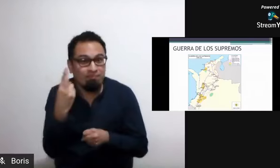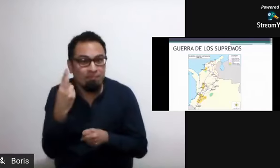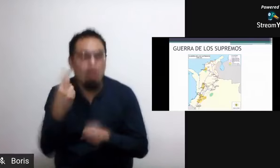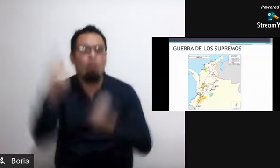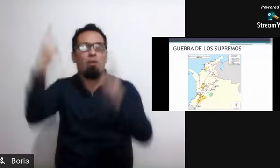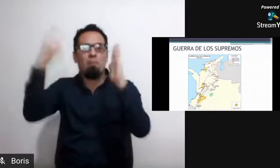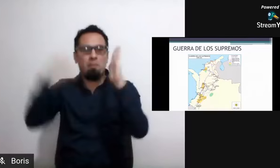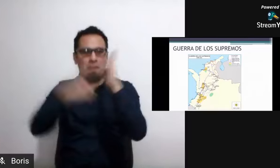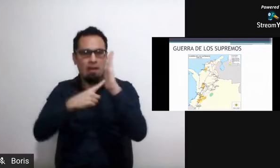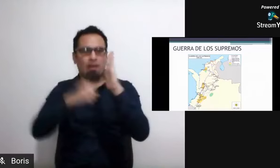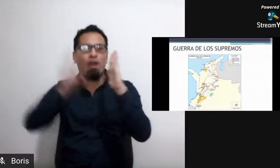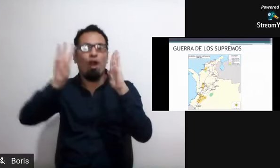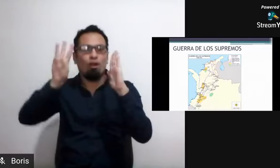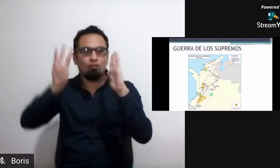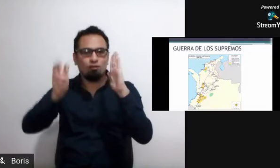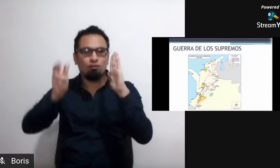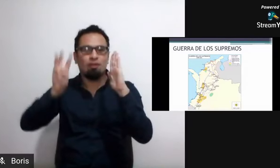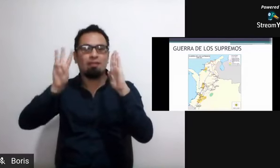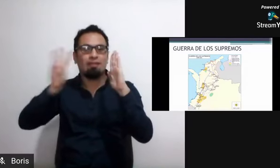en el año, sí lo repito,